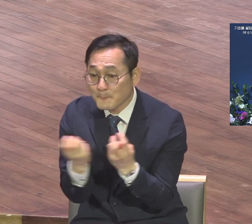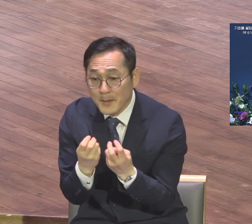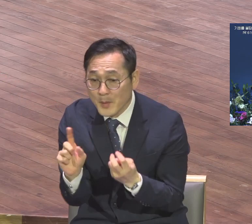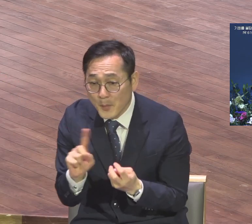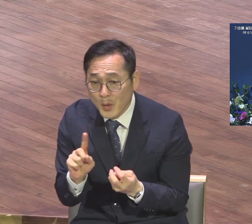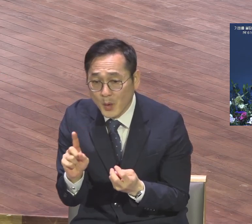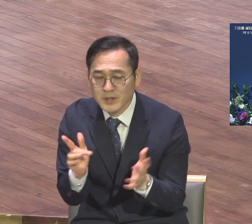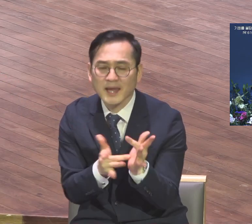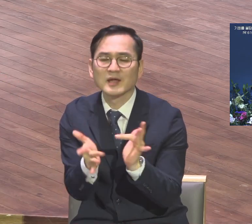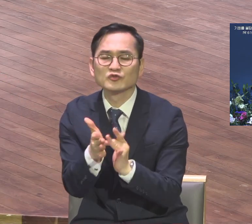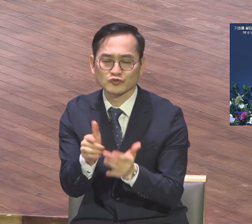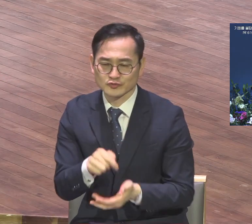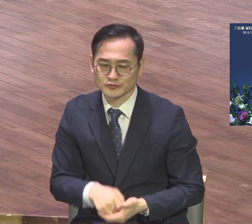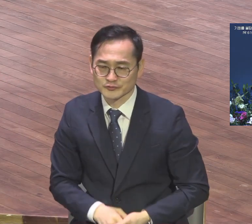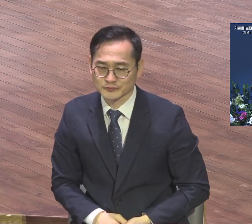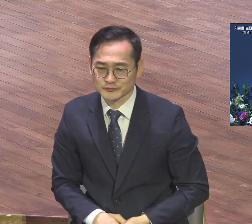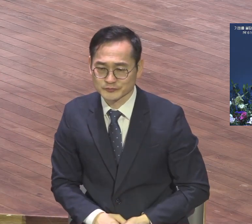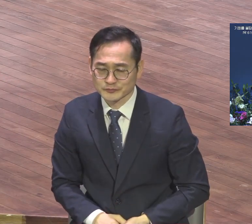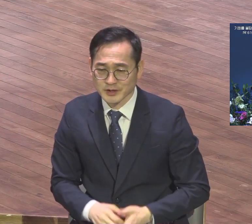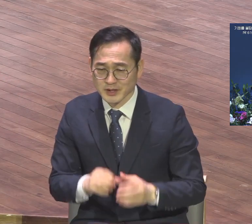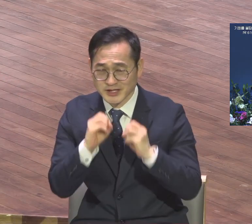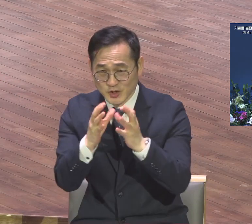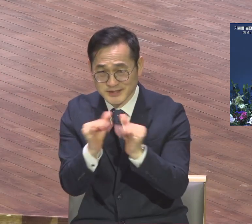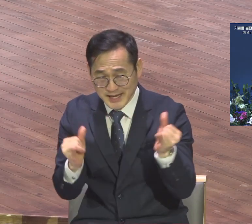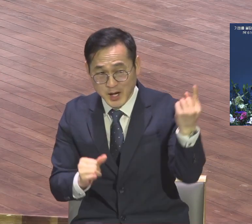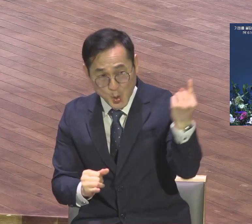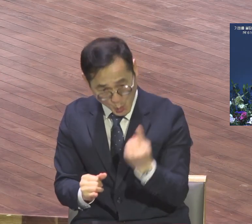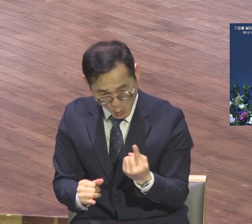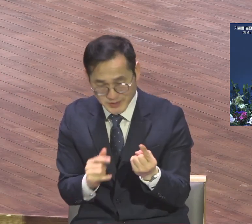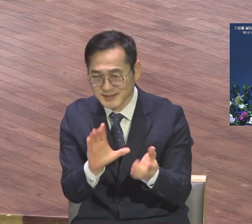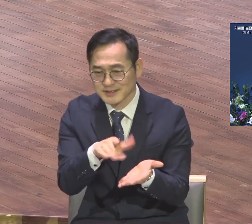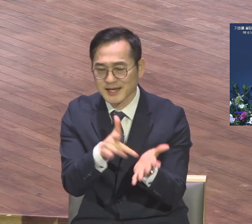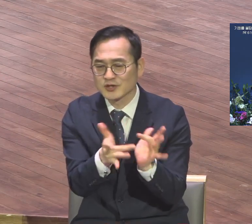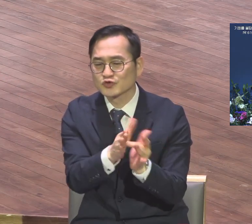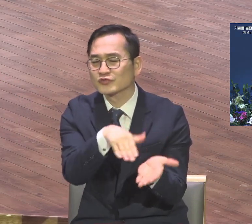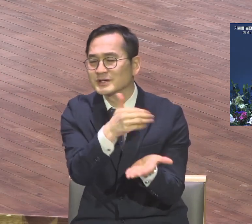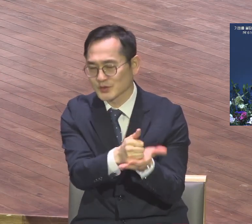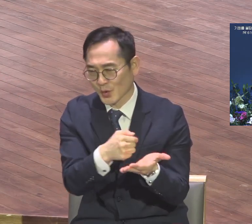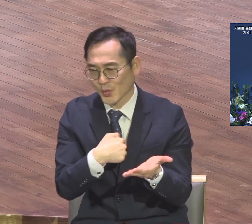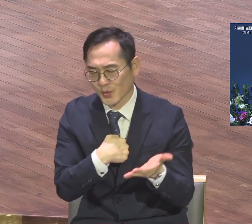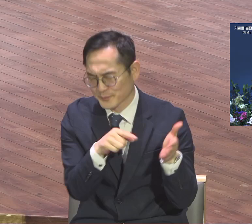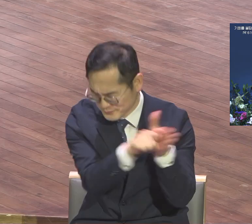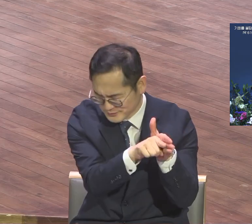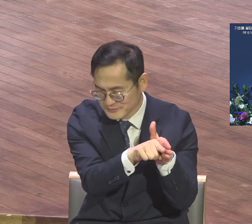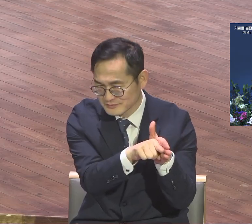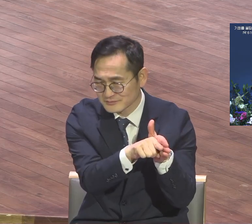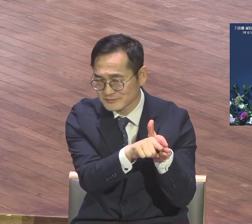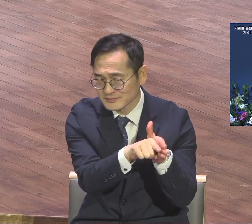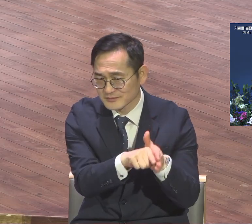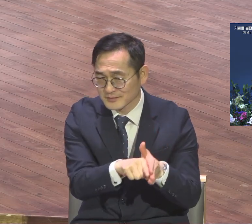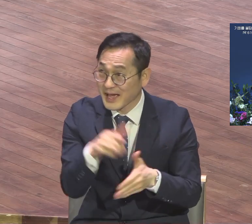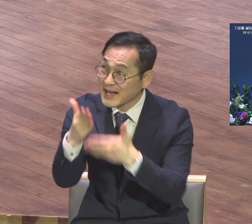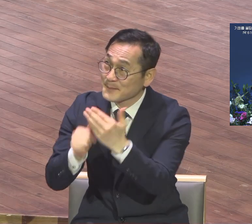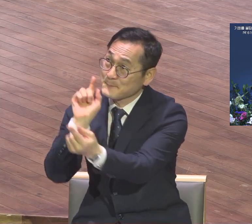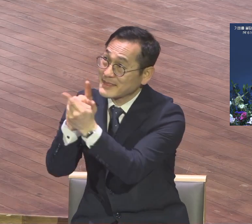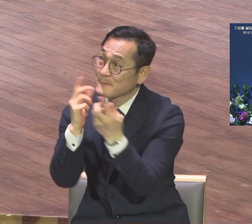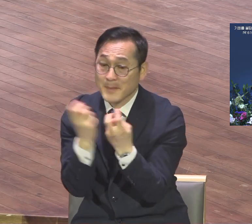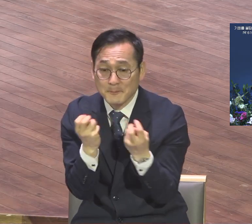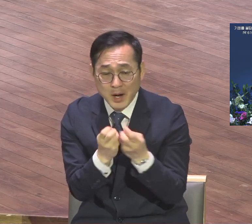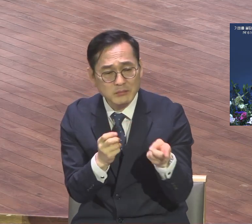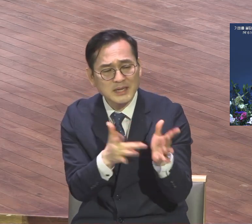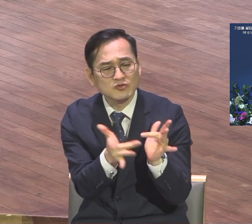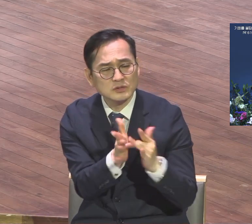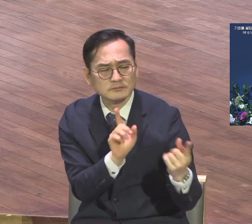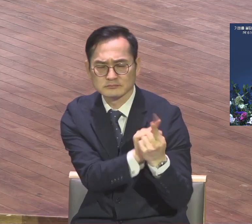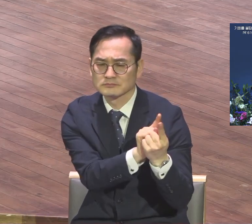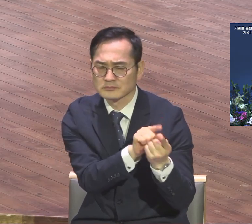6절. 선지자로 오신 그리스도. 예수님 뭐라고 하냐? 하나님 만나게 주러 오신 분이다.